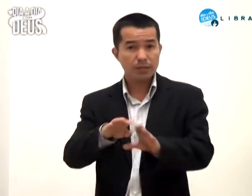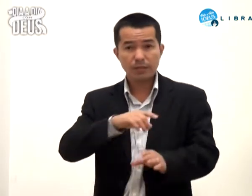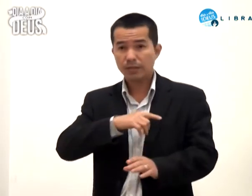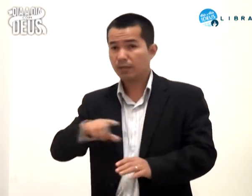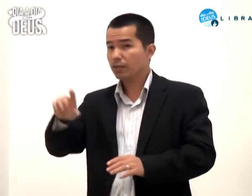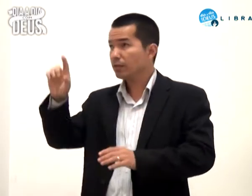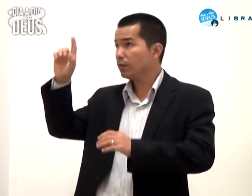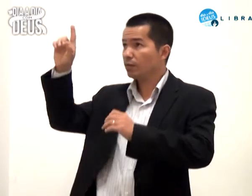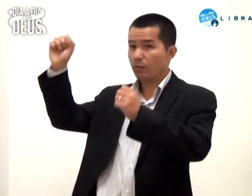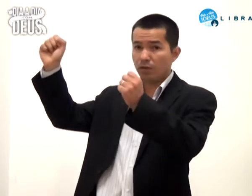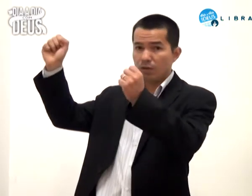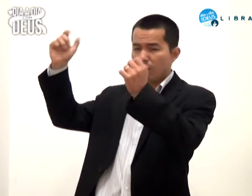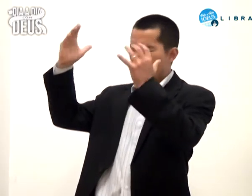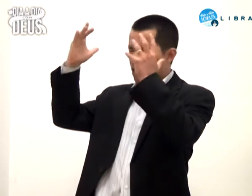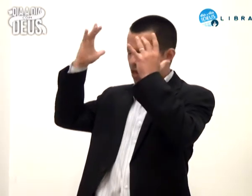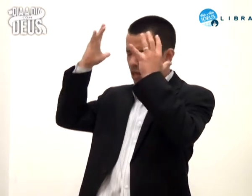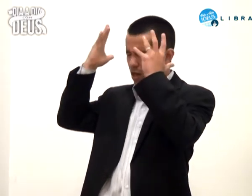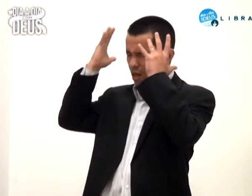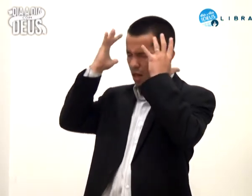nossa prosperidade.